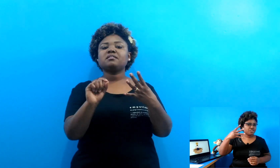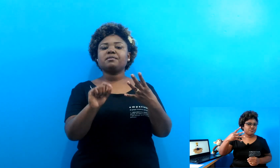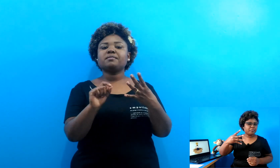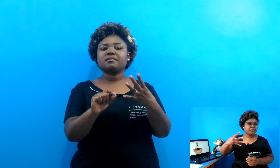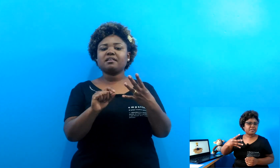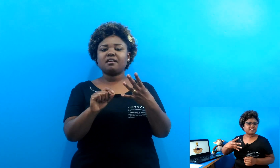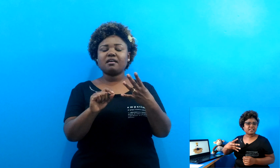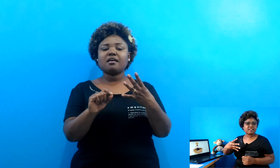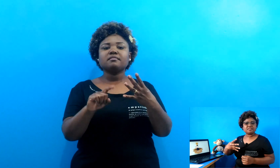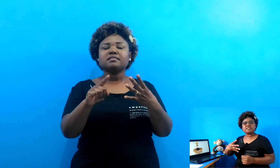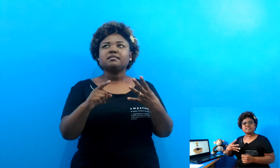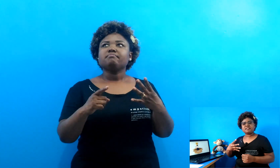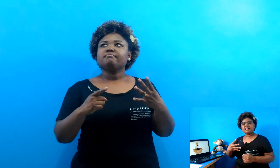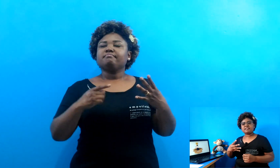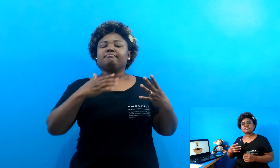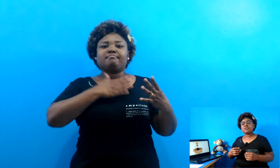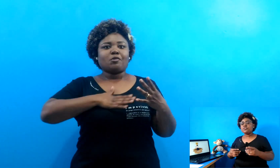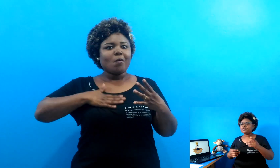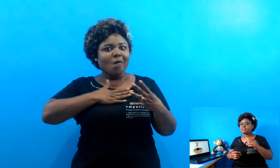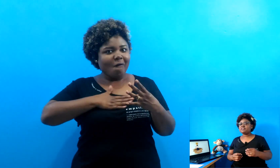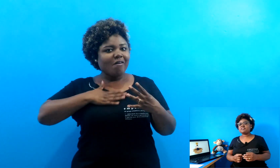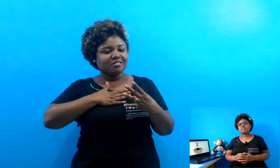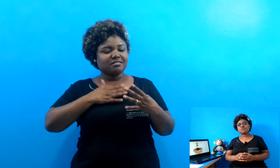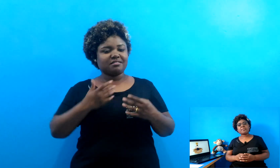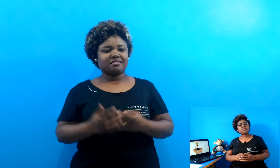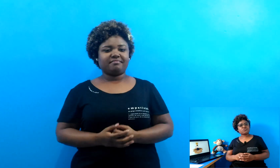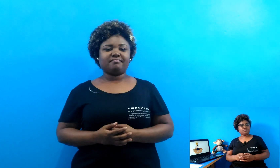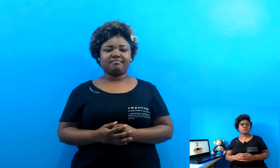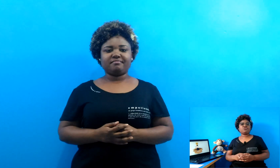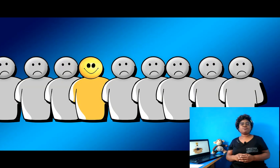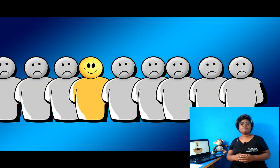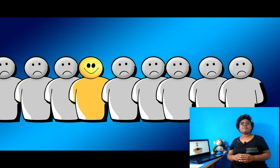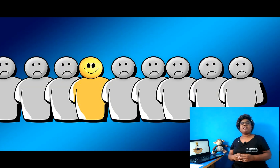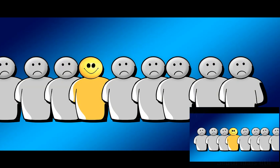Quarto motivo para aprender a língua de sinais. Você se sente